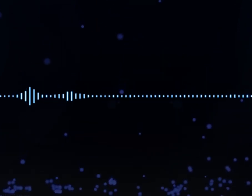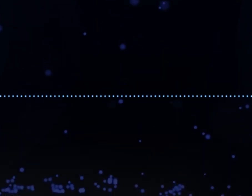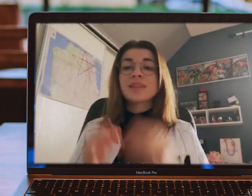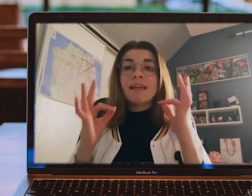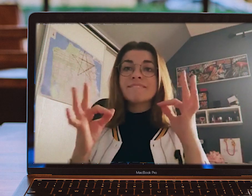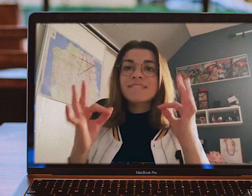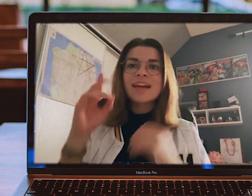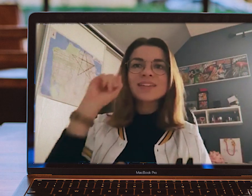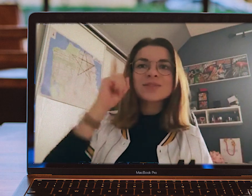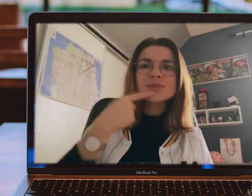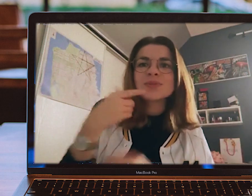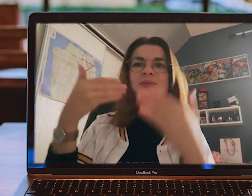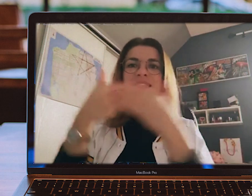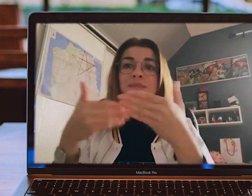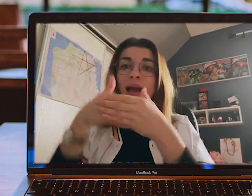l'écran.